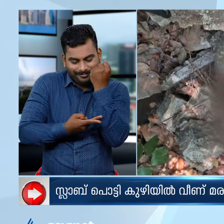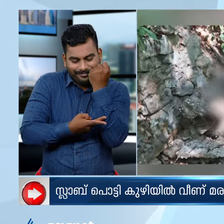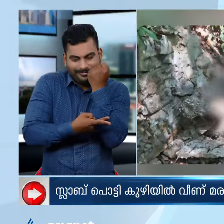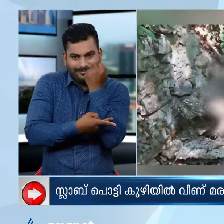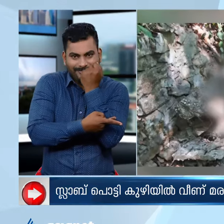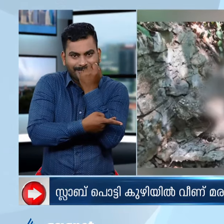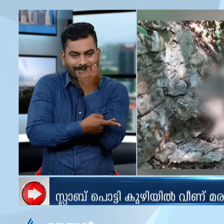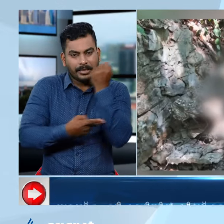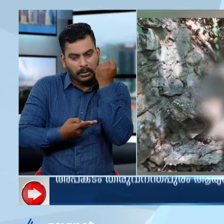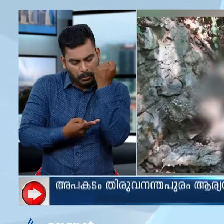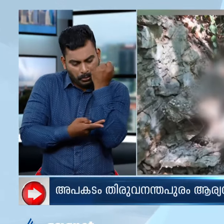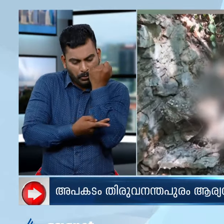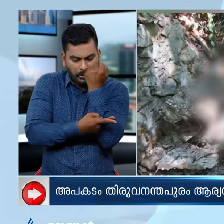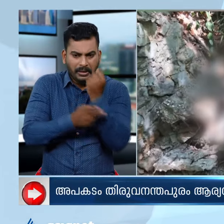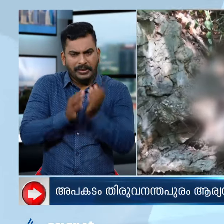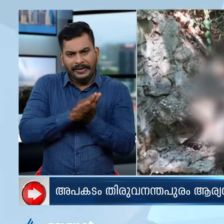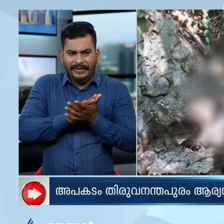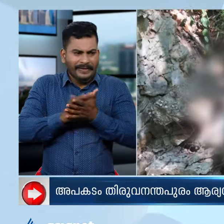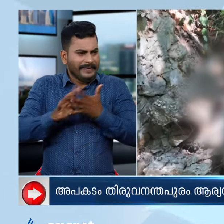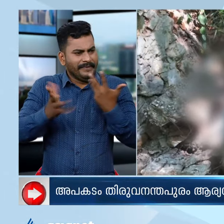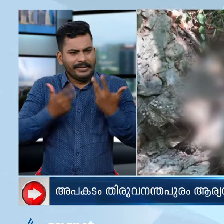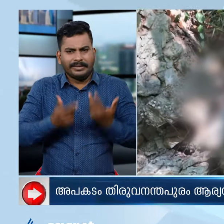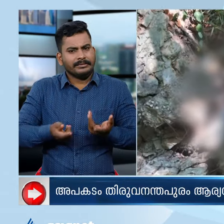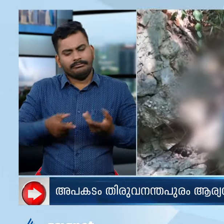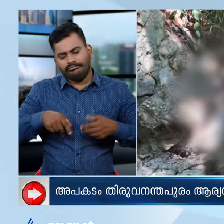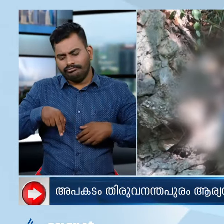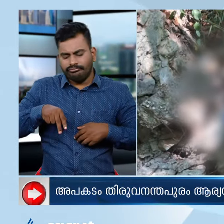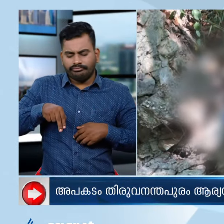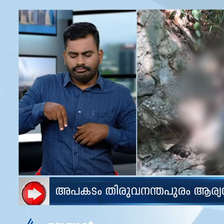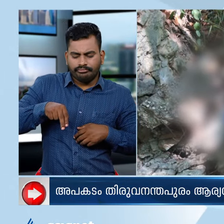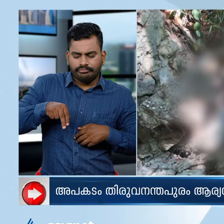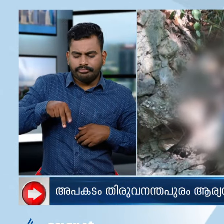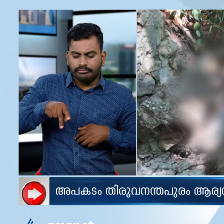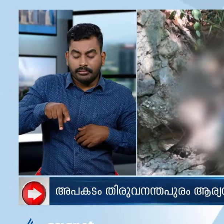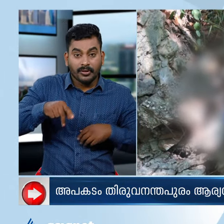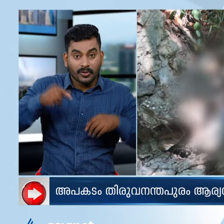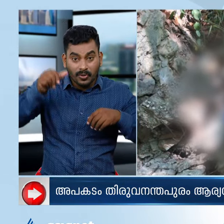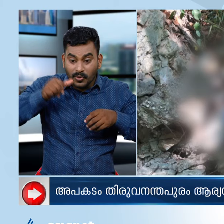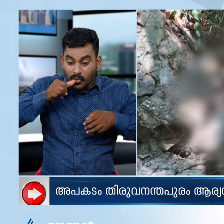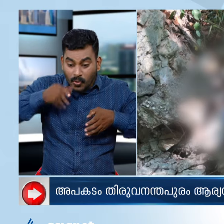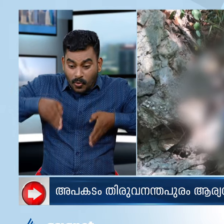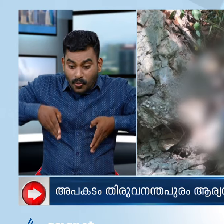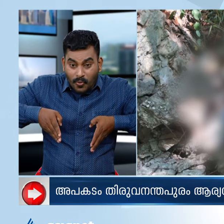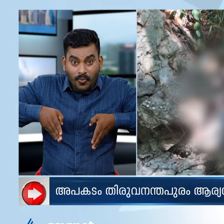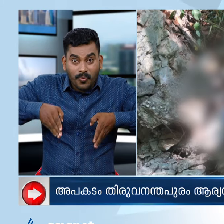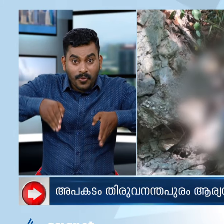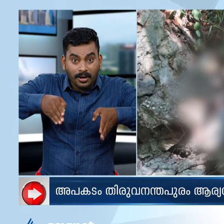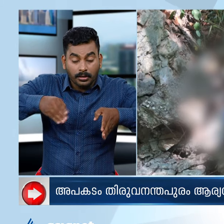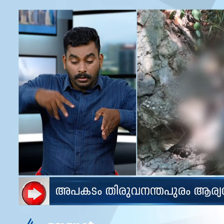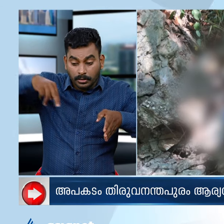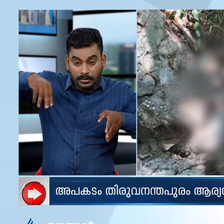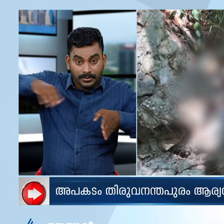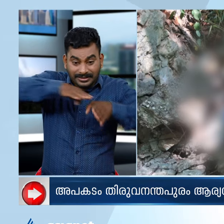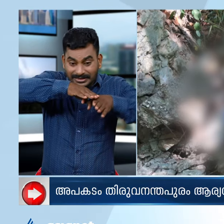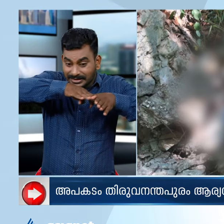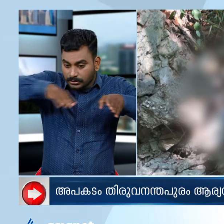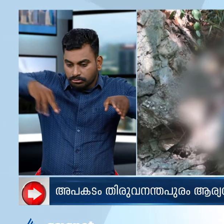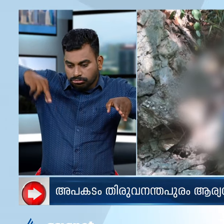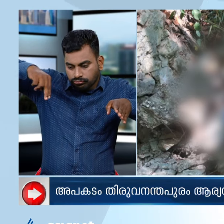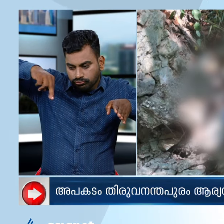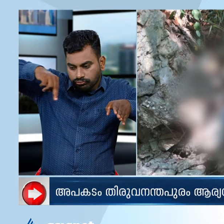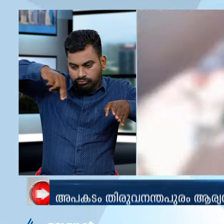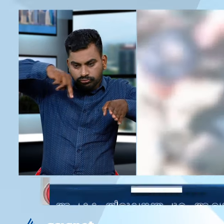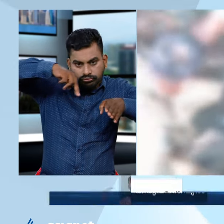വീട്ടിലേക്ക് മടങ്ങി വരുന്ന വഴിയാണ് കുളപ്പടയിലെ തോടിന് കുറുകെയുള്ള സ്ലാബ് പൊട്ടി വീണത്. കുഴിയിൽ വീണ സോമന്റെ ദേഹത്തേക്ക്